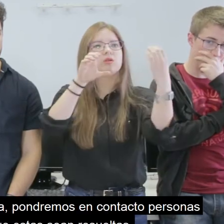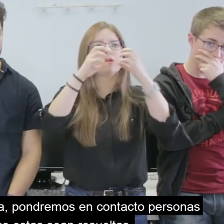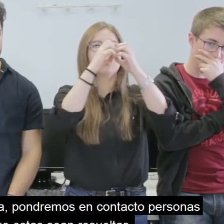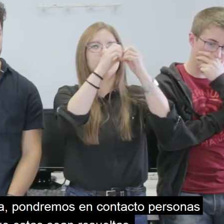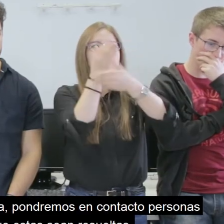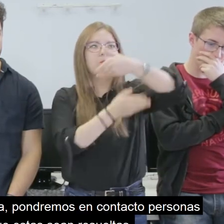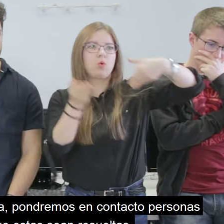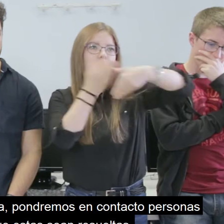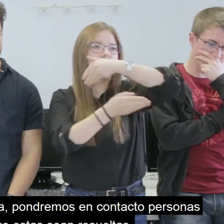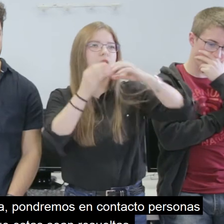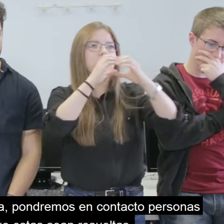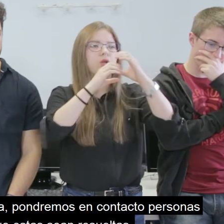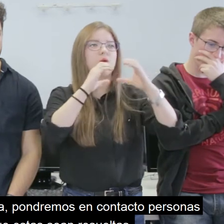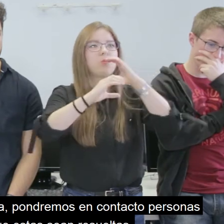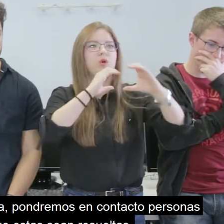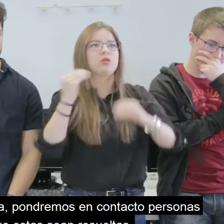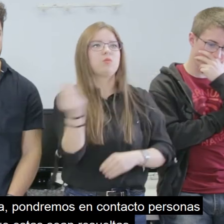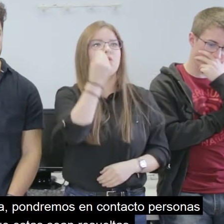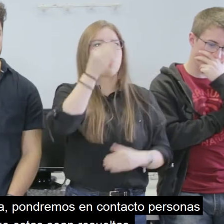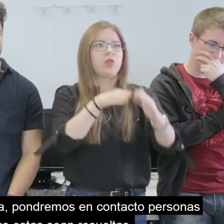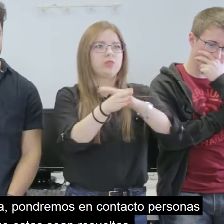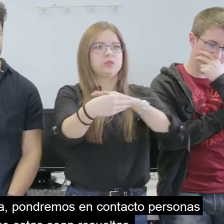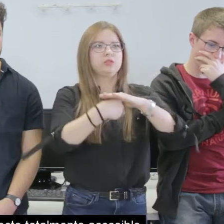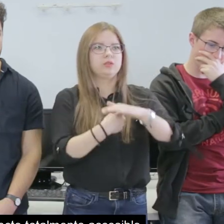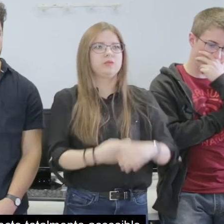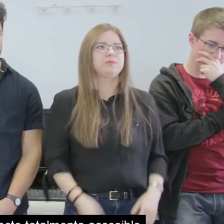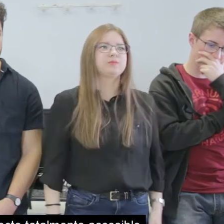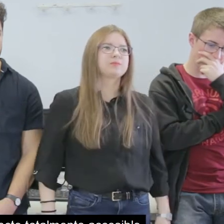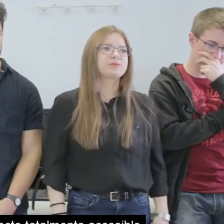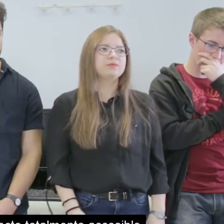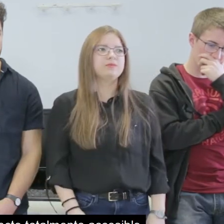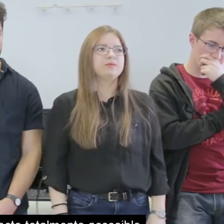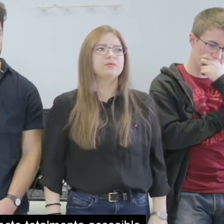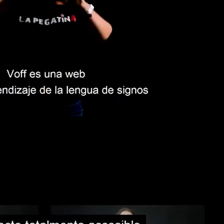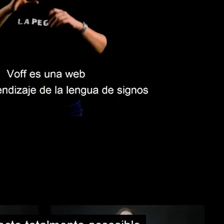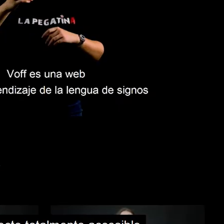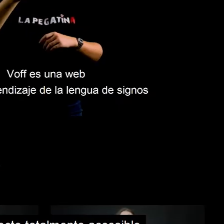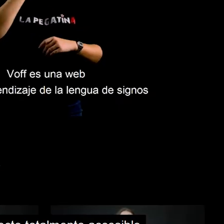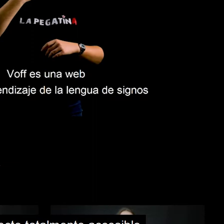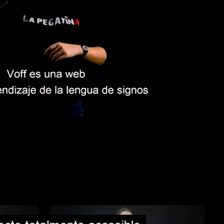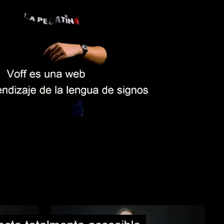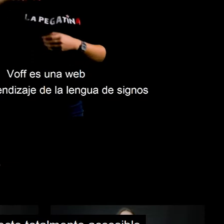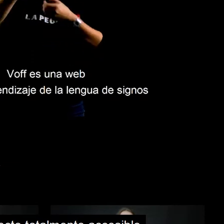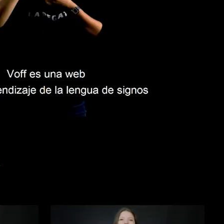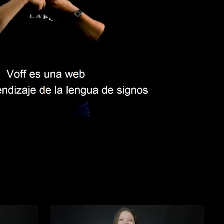contacto a personas sordas con oyentes para que éstas sean resueltas. De esta manera será un proyecto totalmente